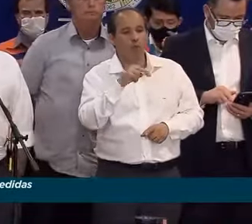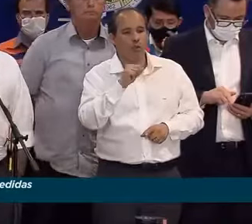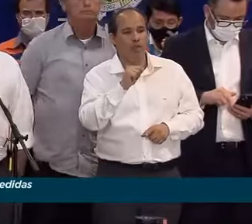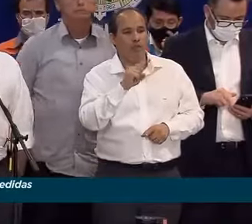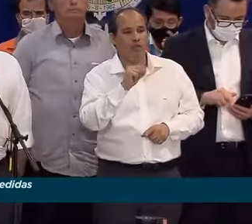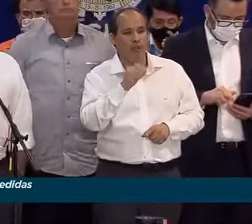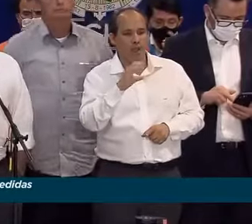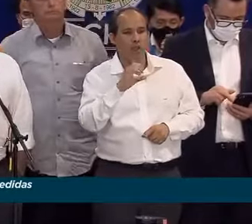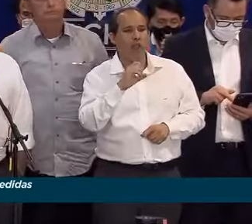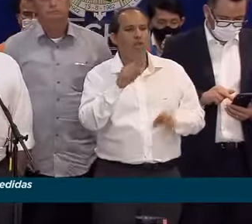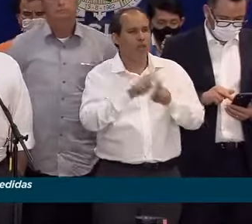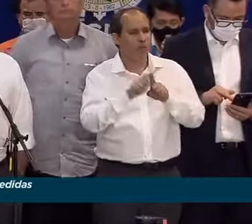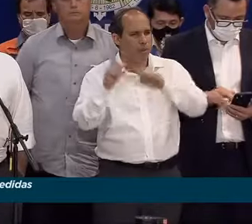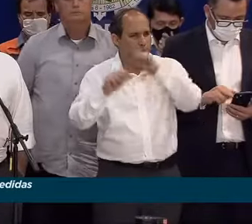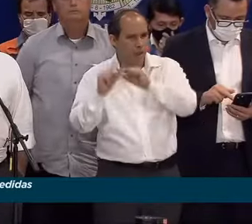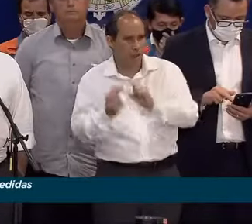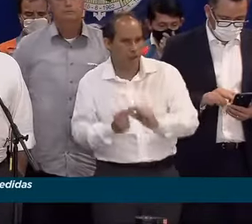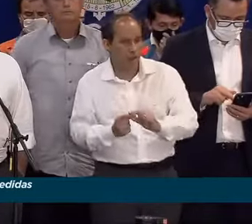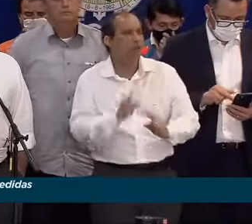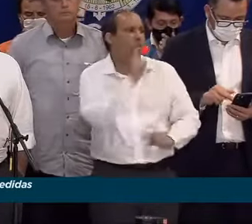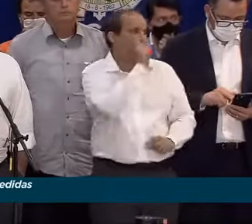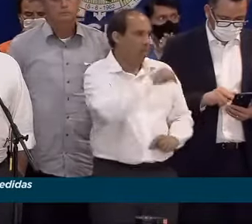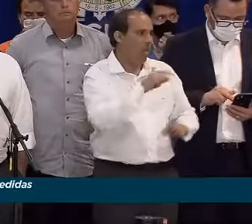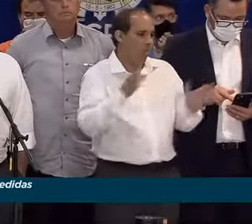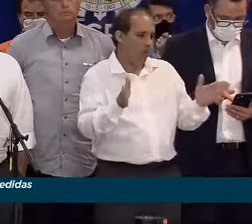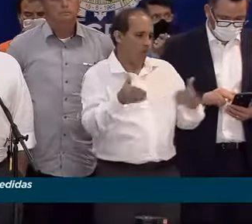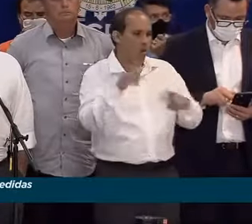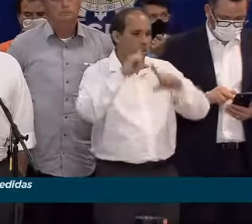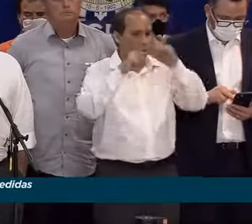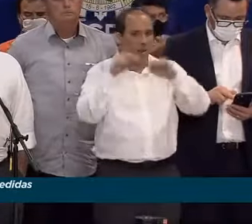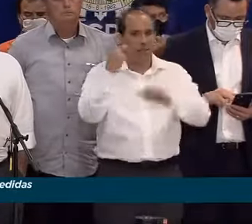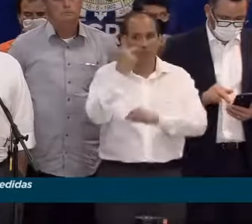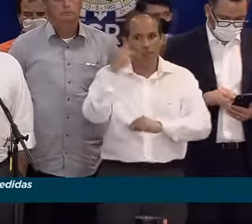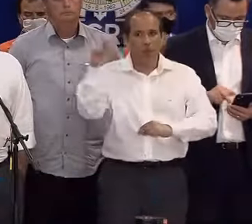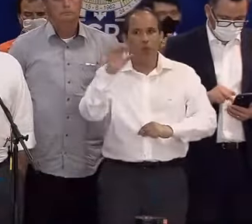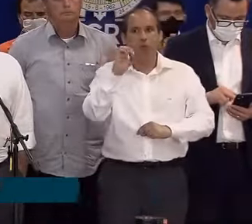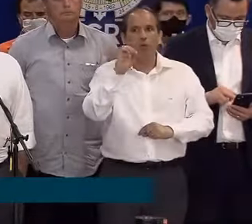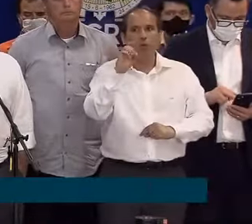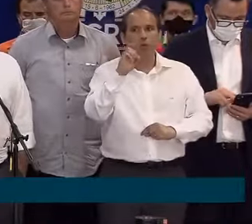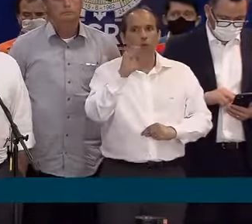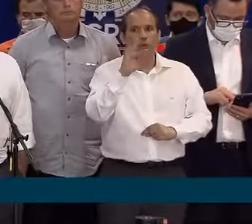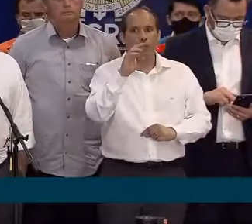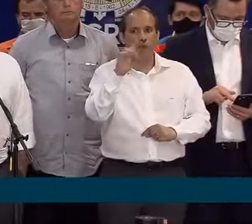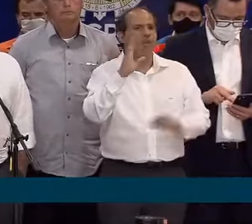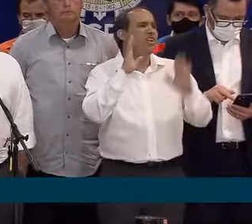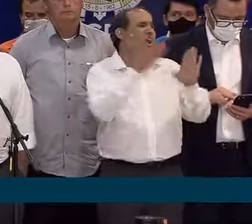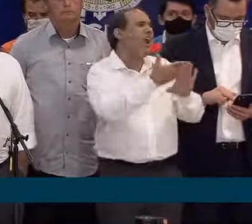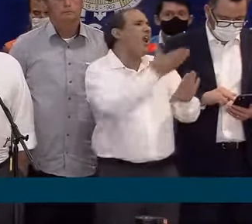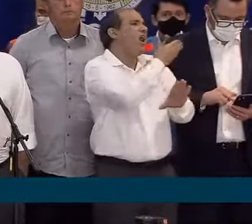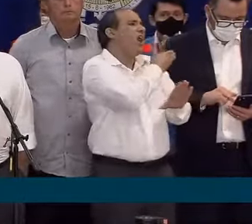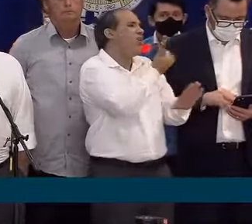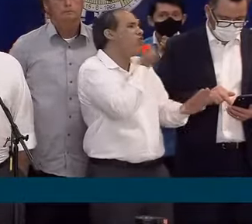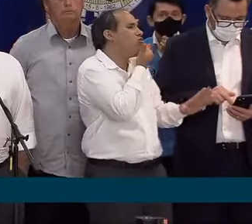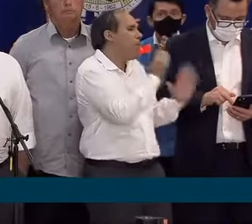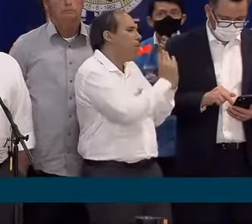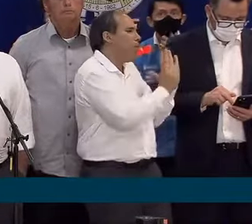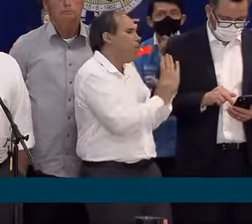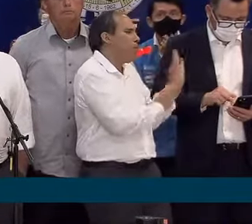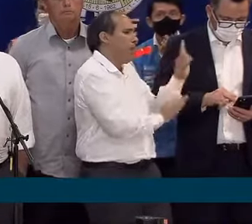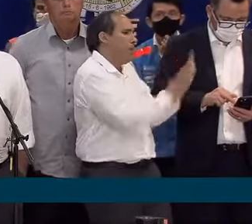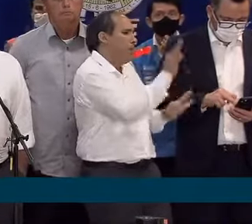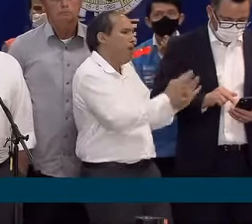remessa, ela vem da AstraZeneca Oxford. São doses que já estavam previstas, não é uma dose extra. Está